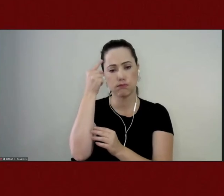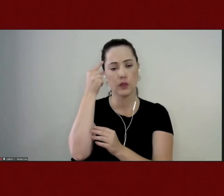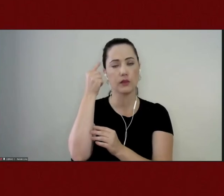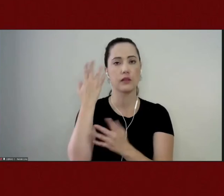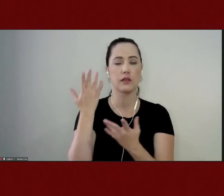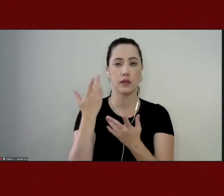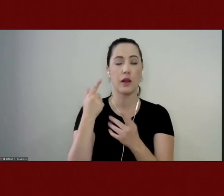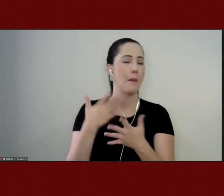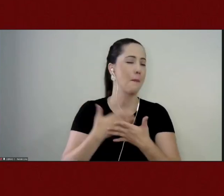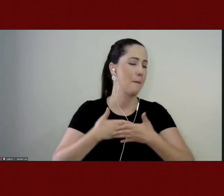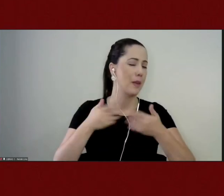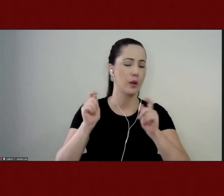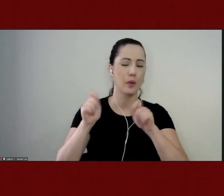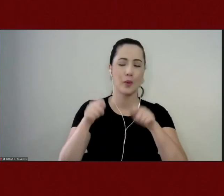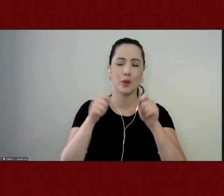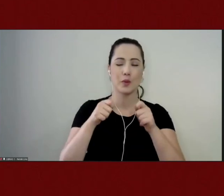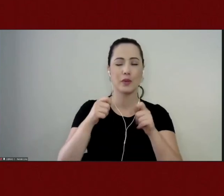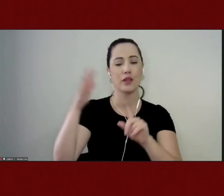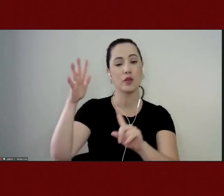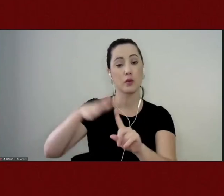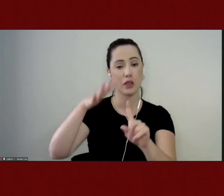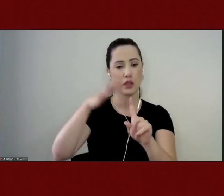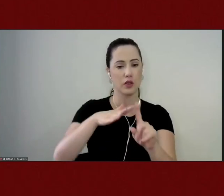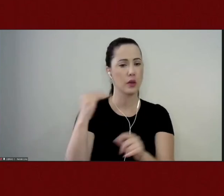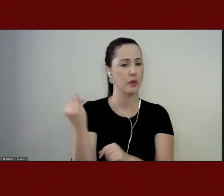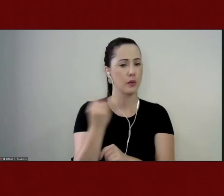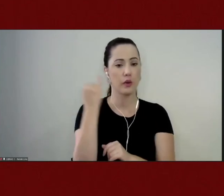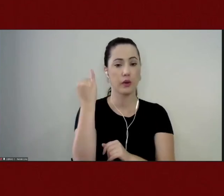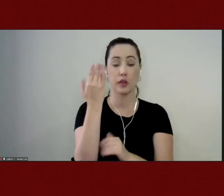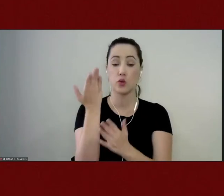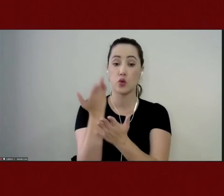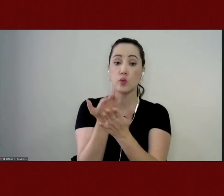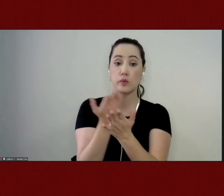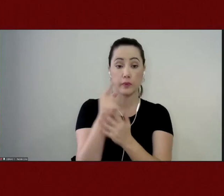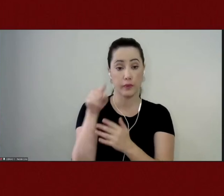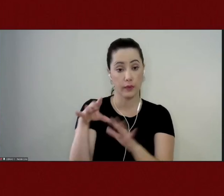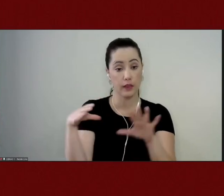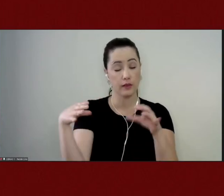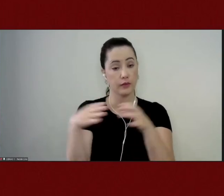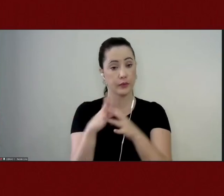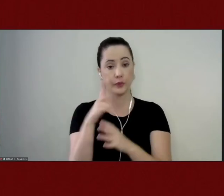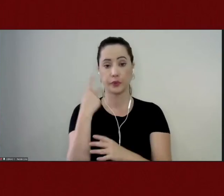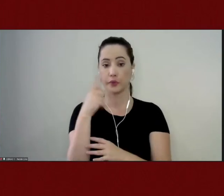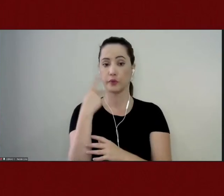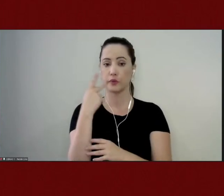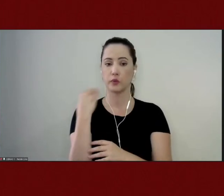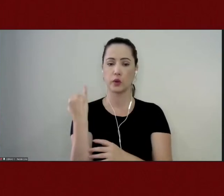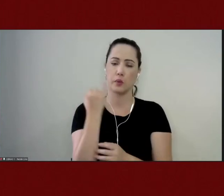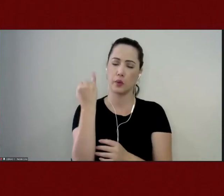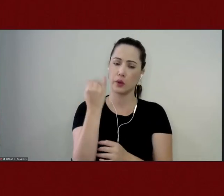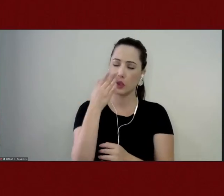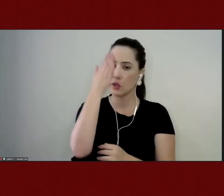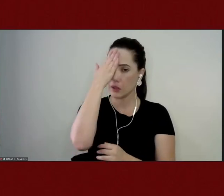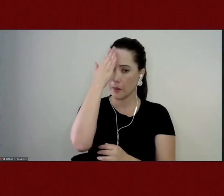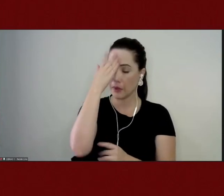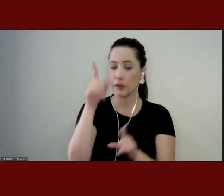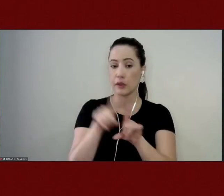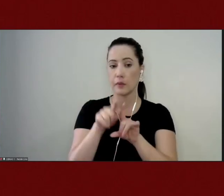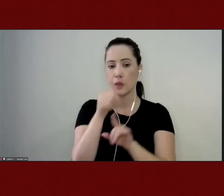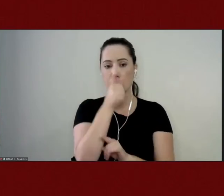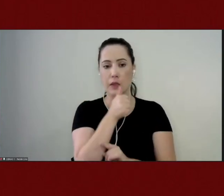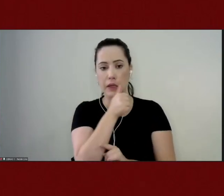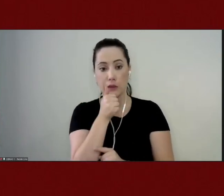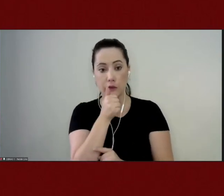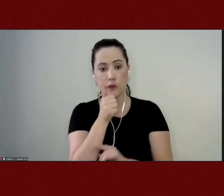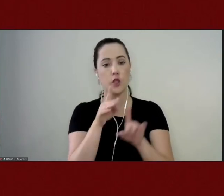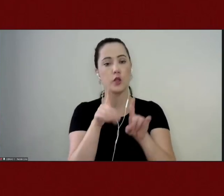homenagear a notável tradição intelectual desse partido, assim como os sacrifícios dos seus militantes, suas lutas para